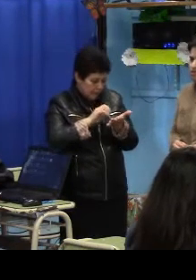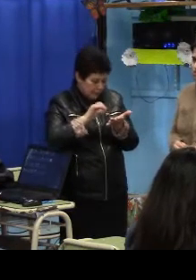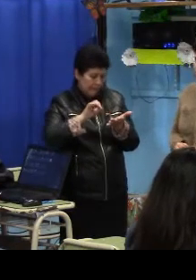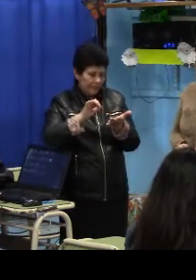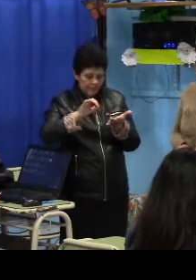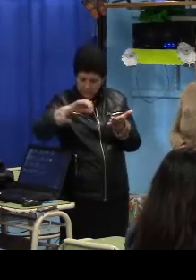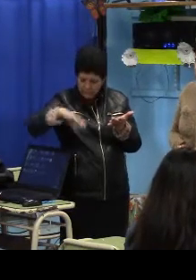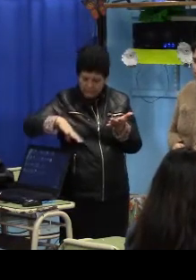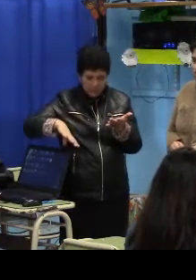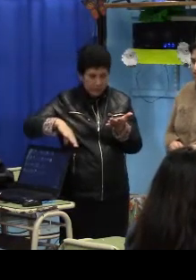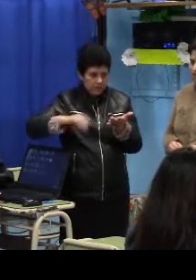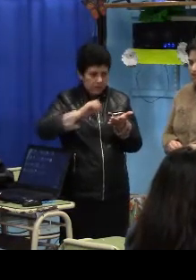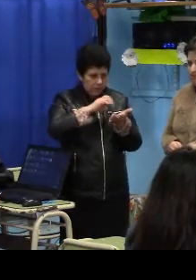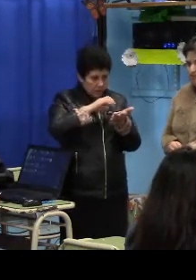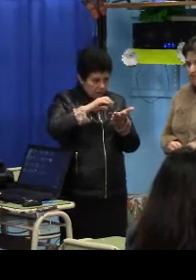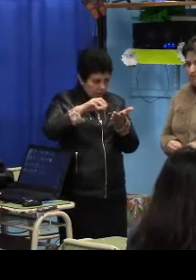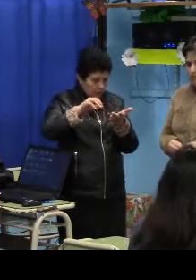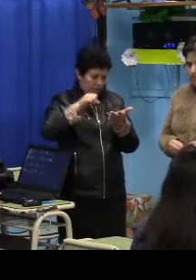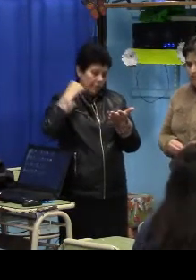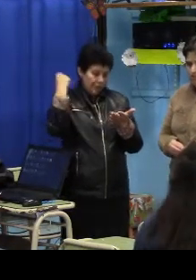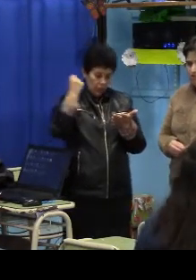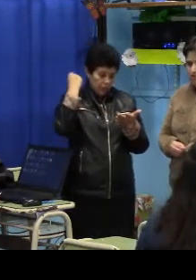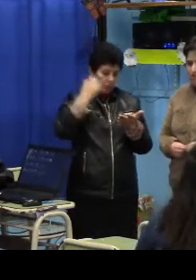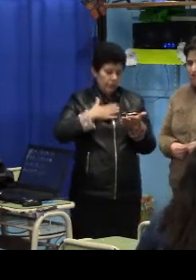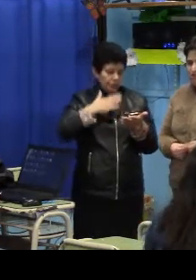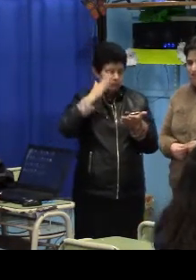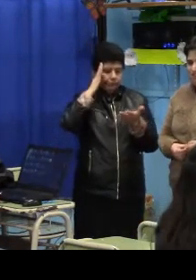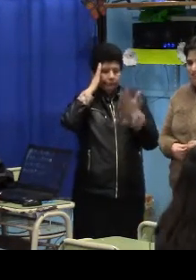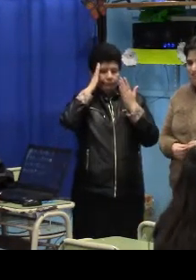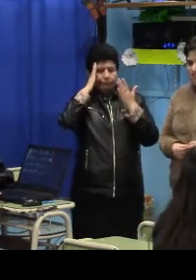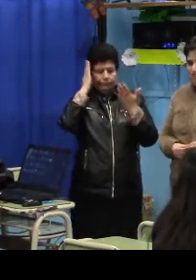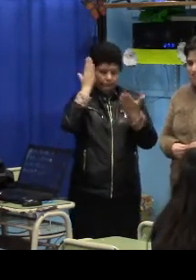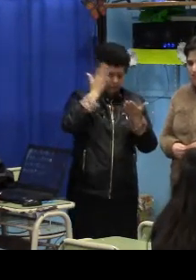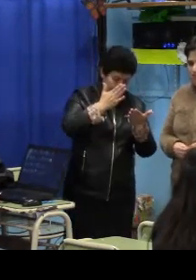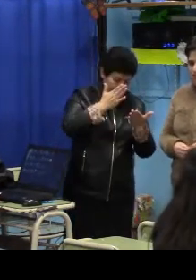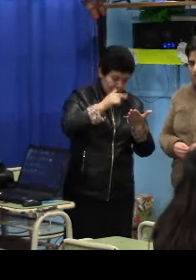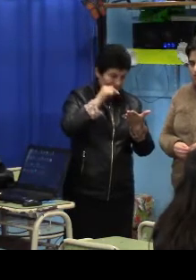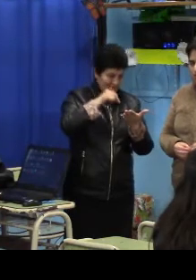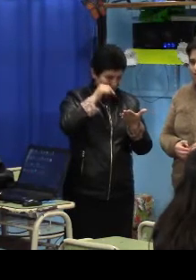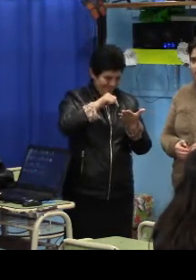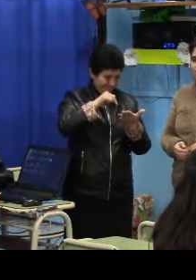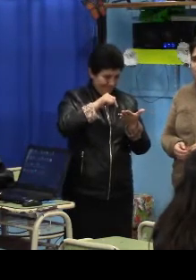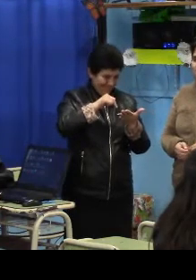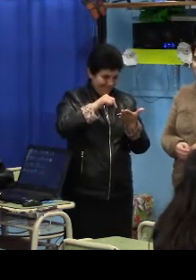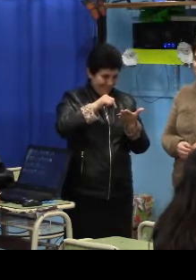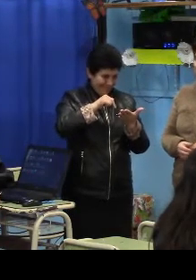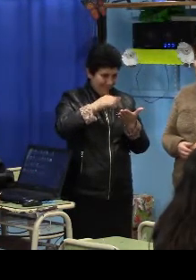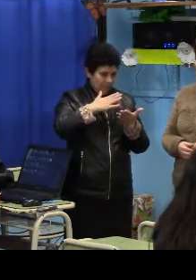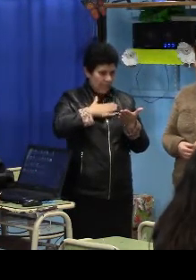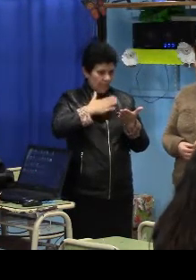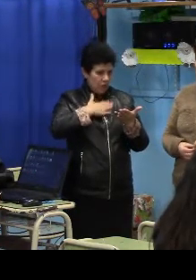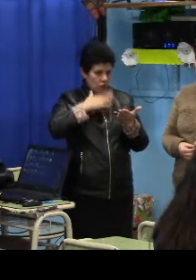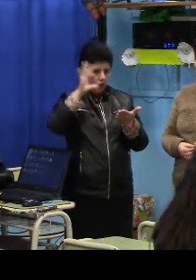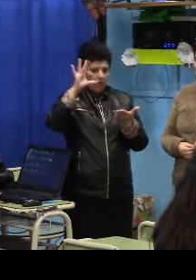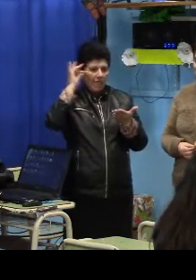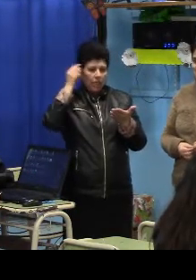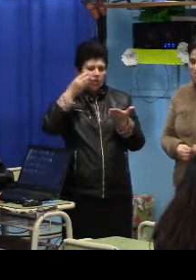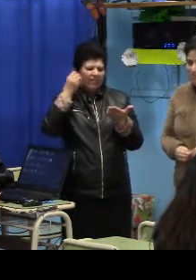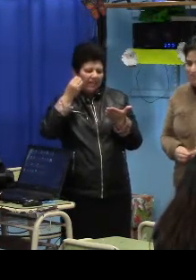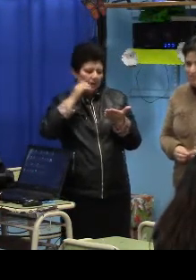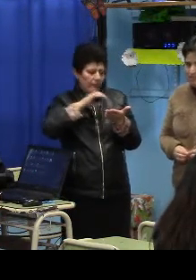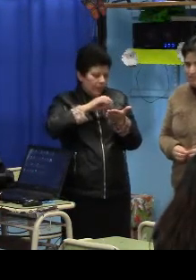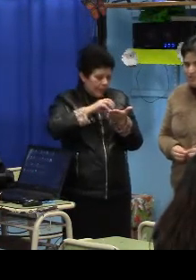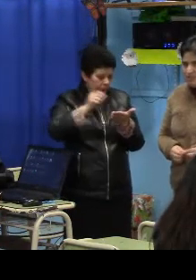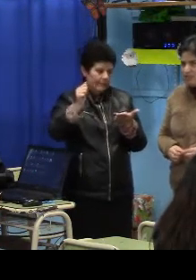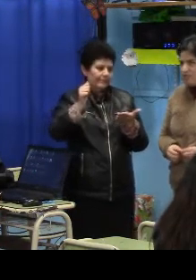rostro, y cuando vos ves la película es como que es lo que pusieron otros. Es verdad, ahí está, eso. En el